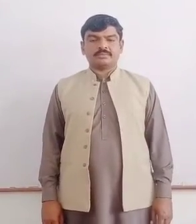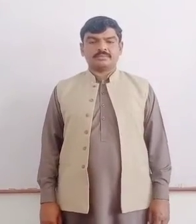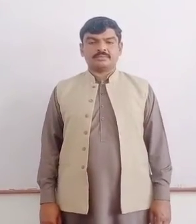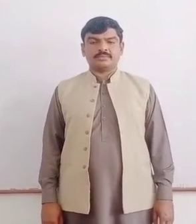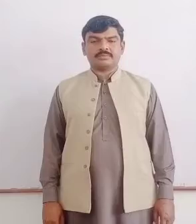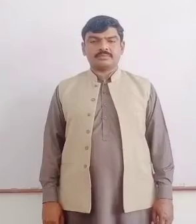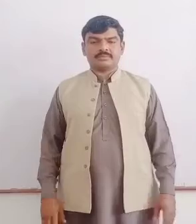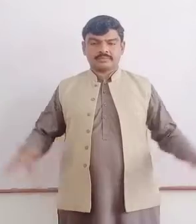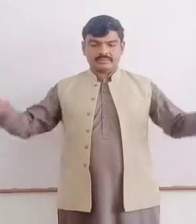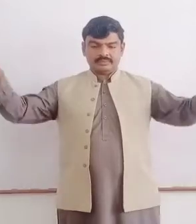سنگم،